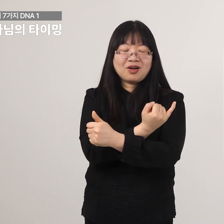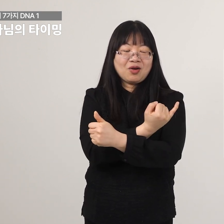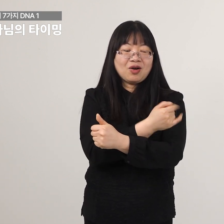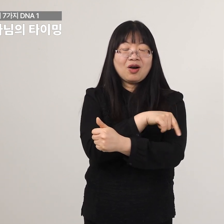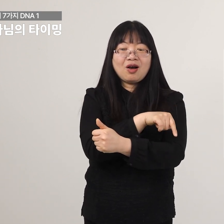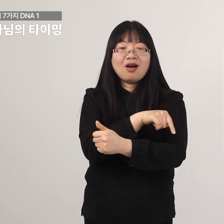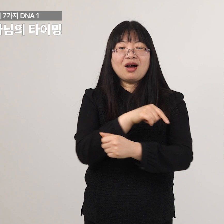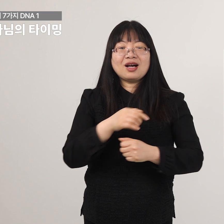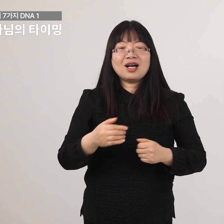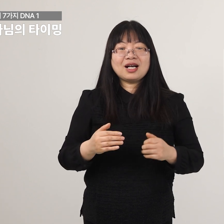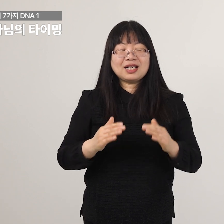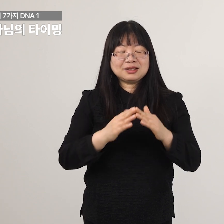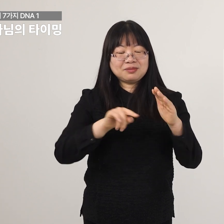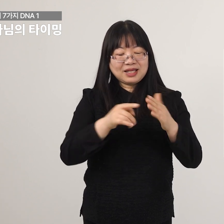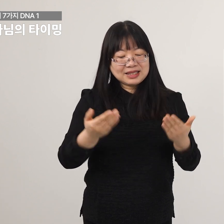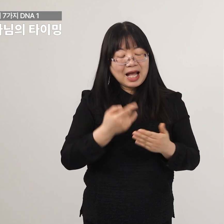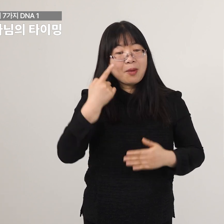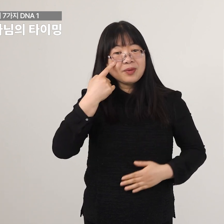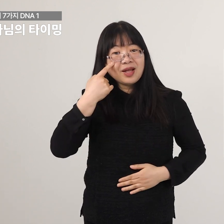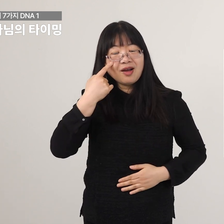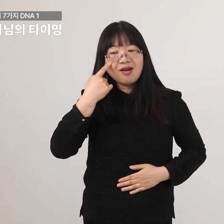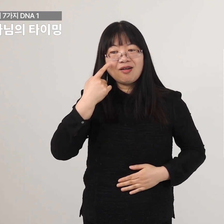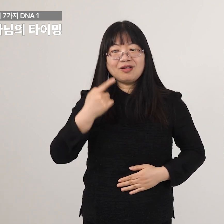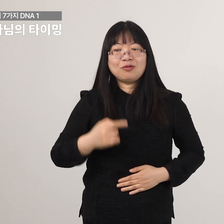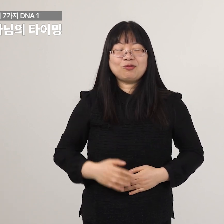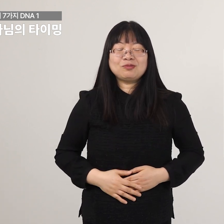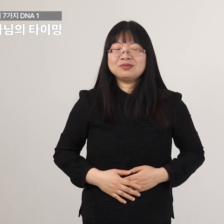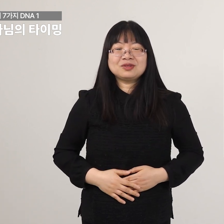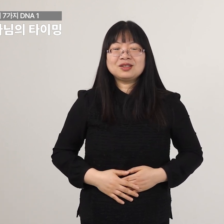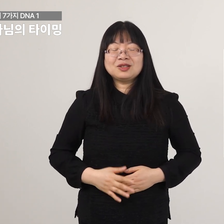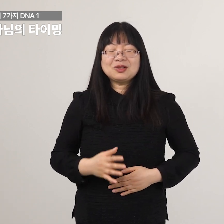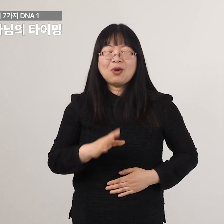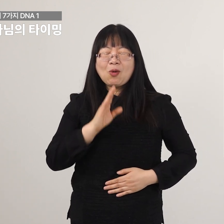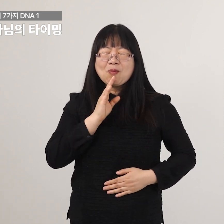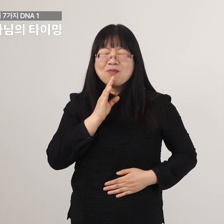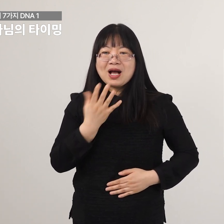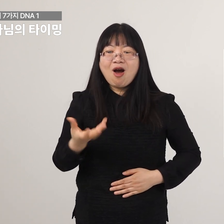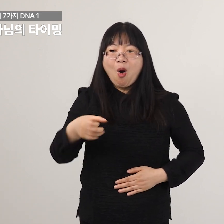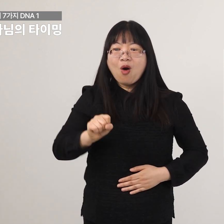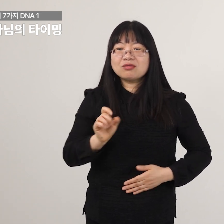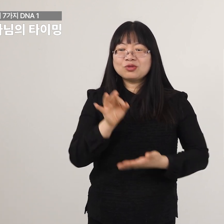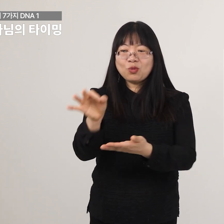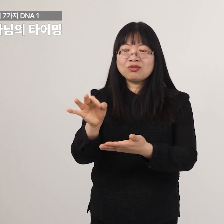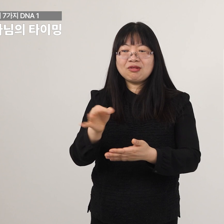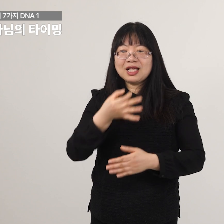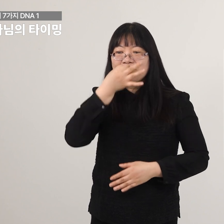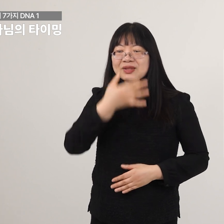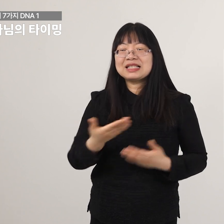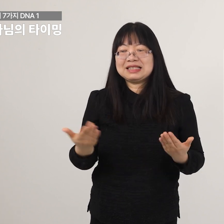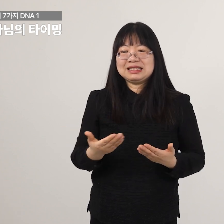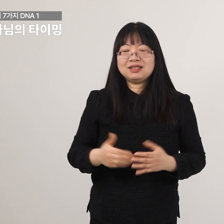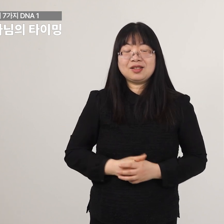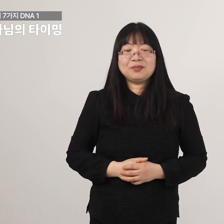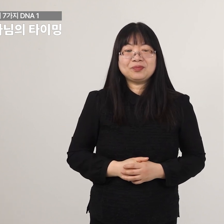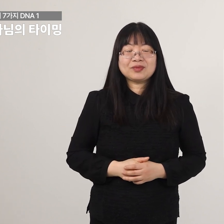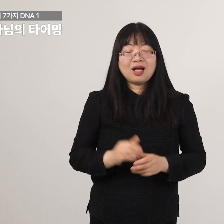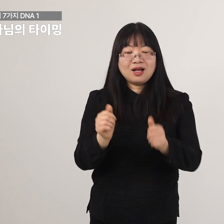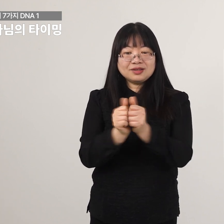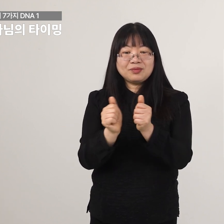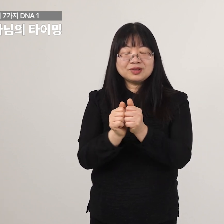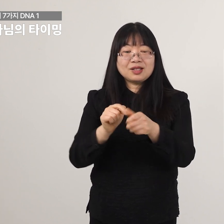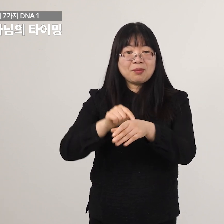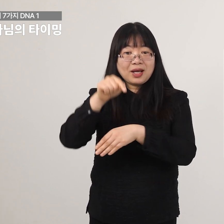힘든 겁니다. 남자들은 그래도 밖에 나가서 여러분 뭐 싫은 일이든 좋은